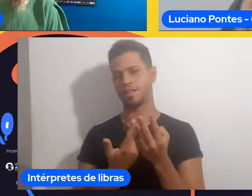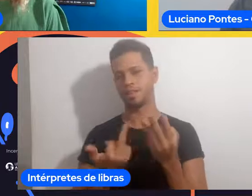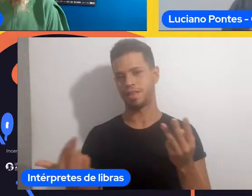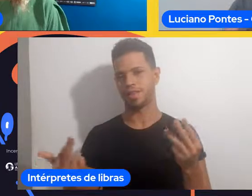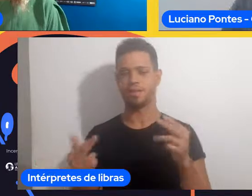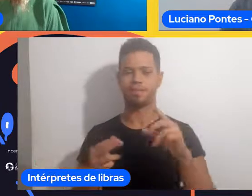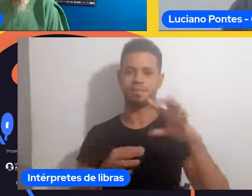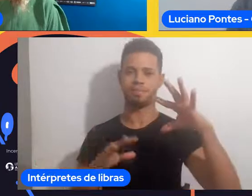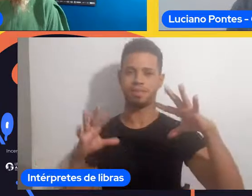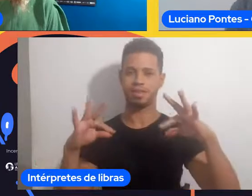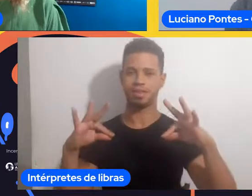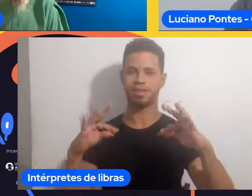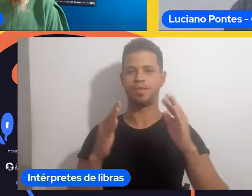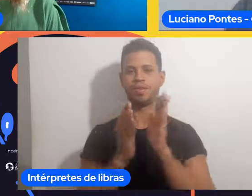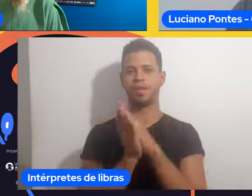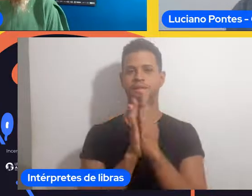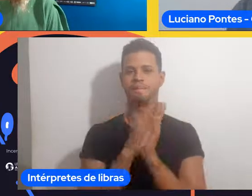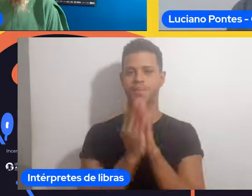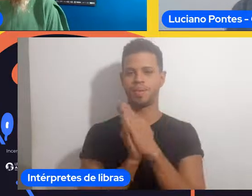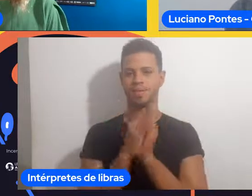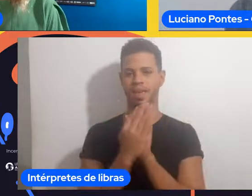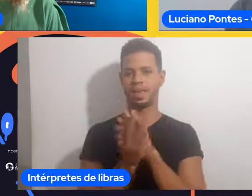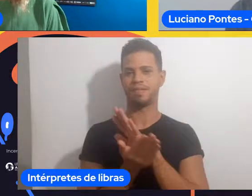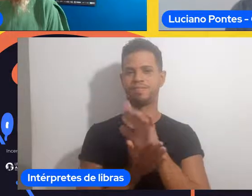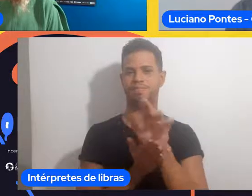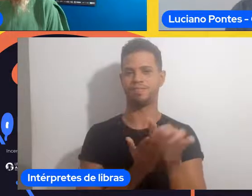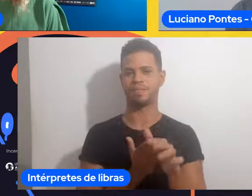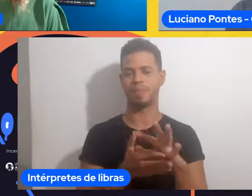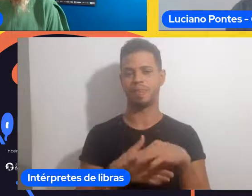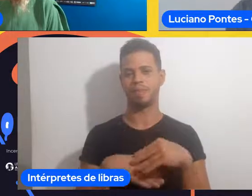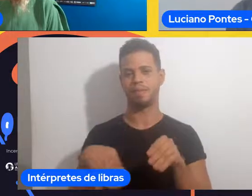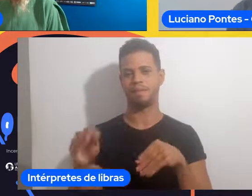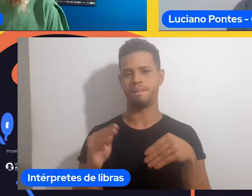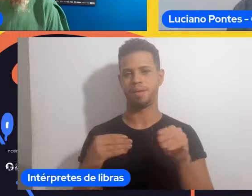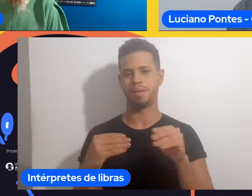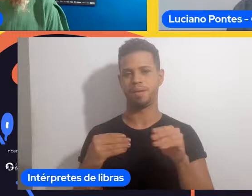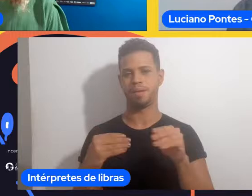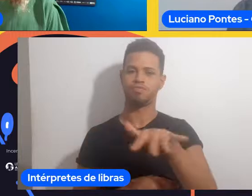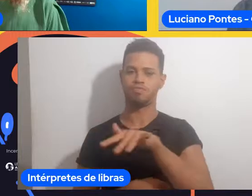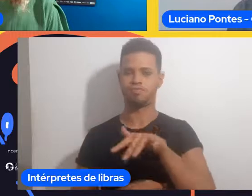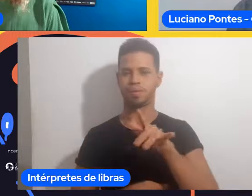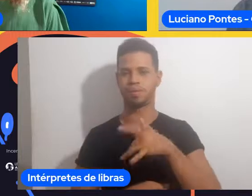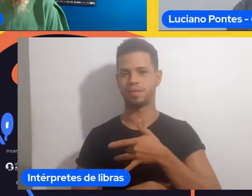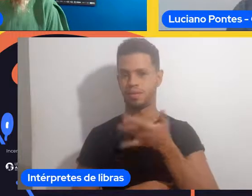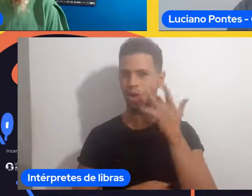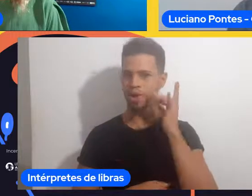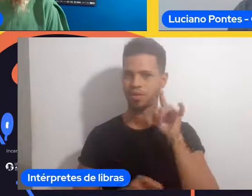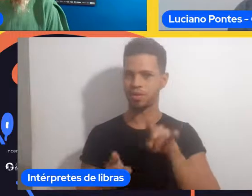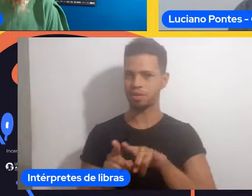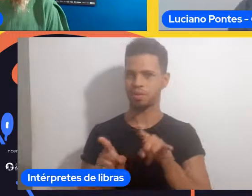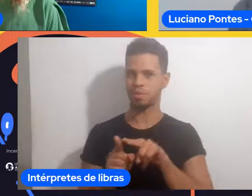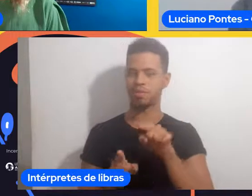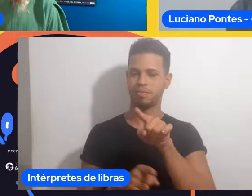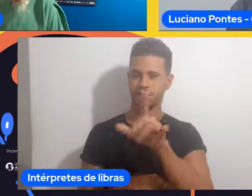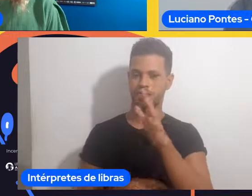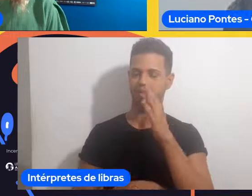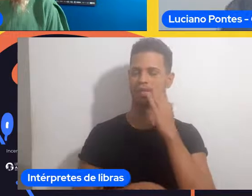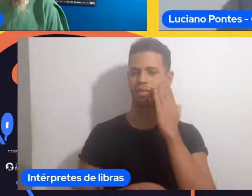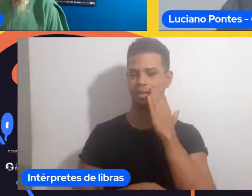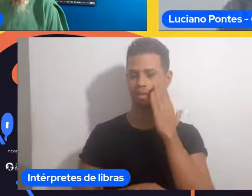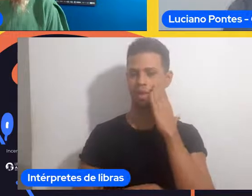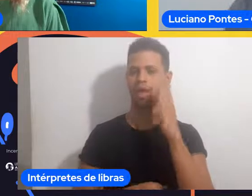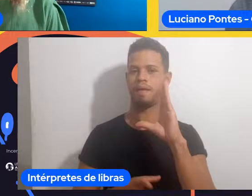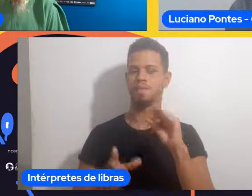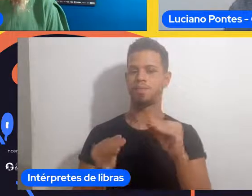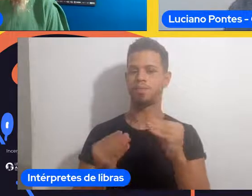pegadores, bonecas de pano. Nessa relação desse espaço, eu acho que você também imprimiu também muito das